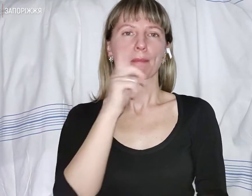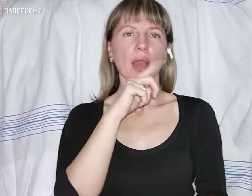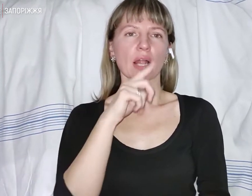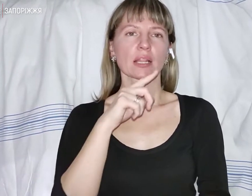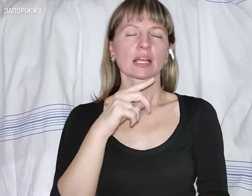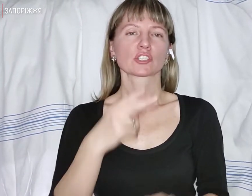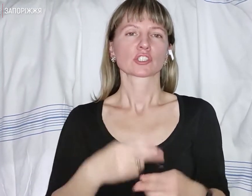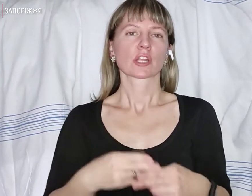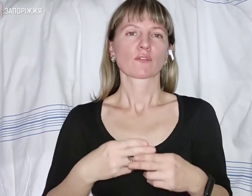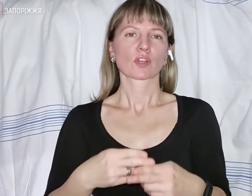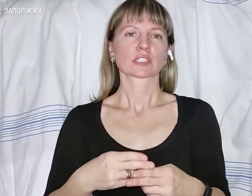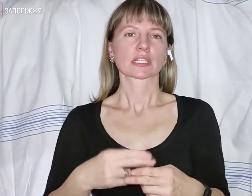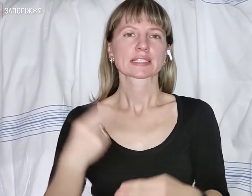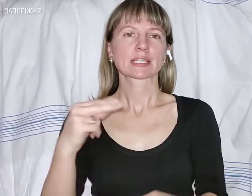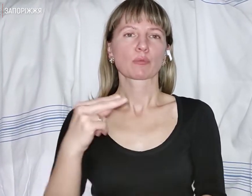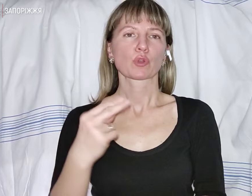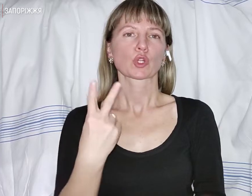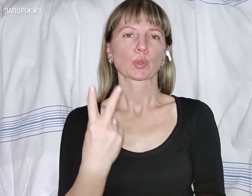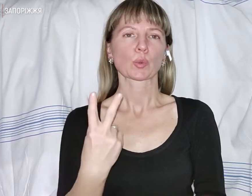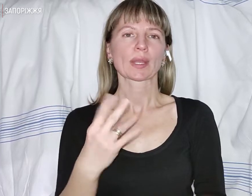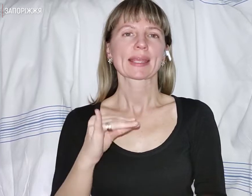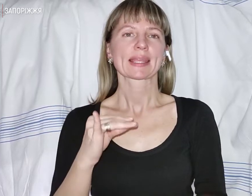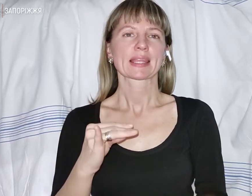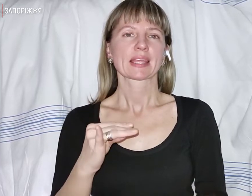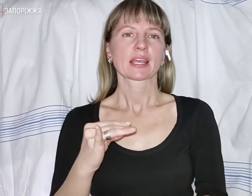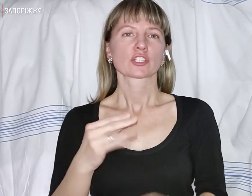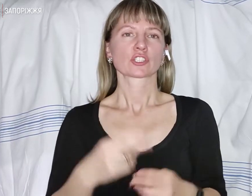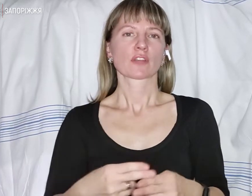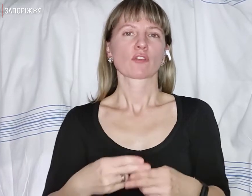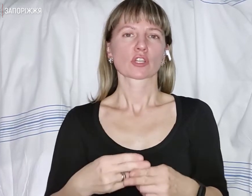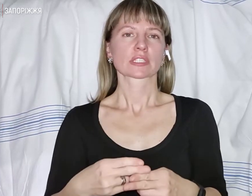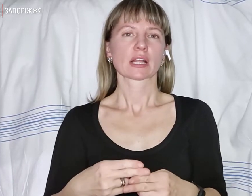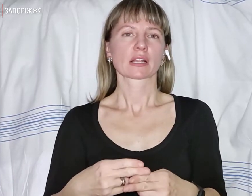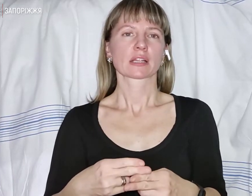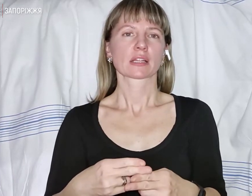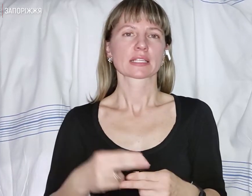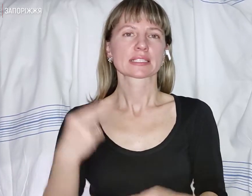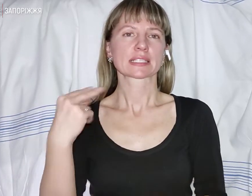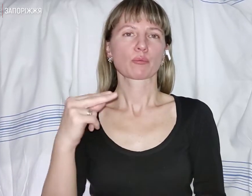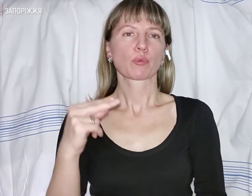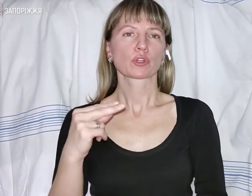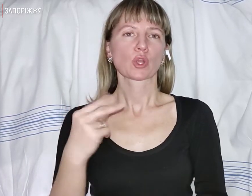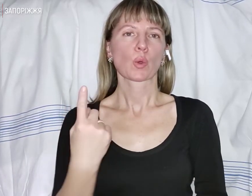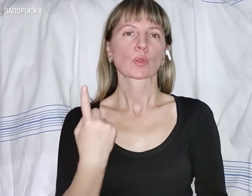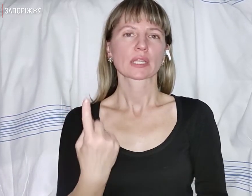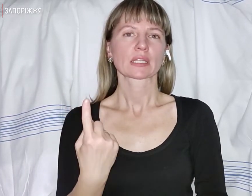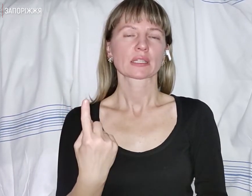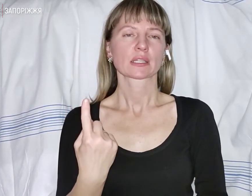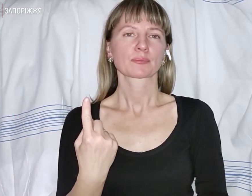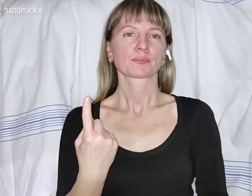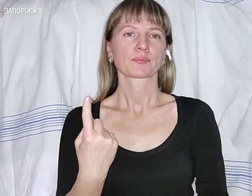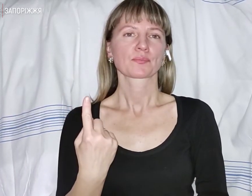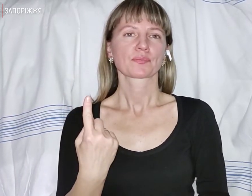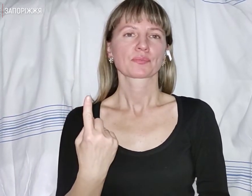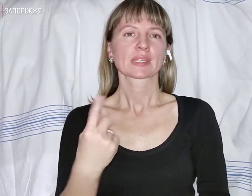Это опять Эльвира Ивановна на минутку. Да, я потом за ней сожалею, не буду вам. Ты не голодна? Я еще на минутку. Я бегаю только голодна, если кто лет